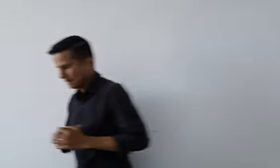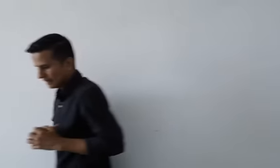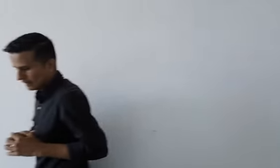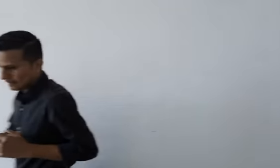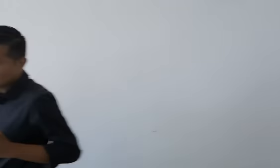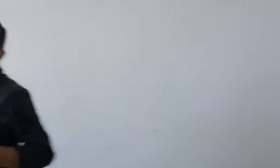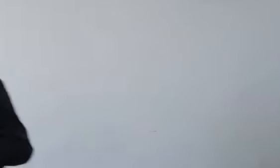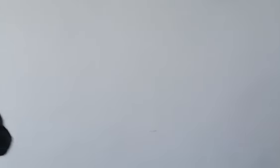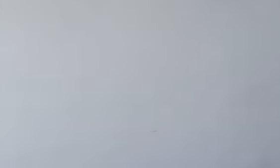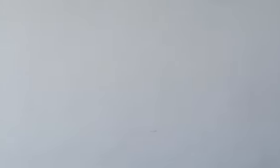Gracias.